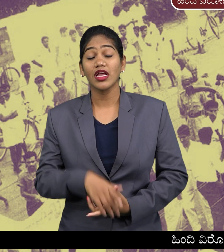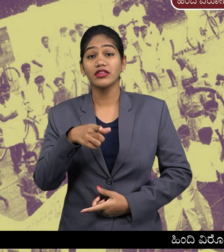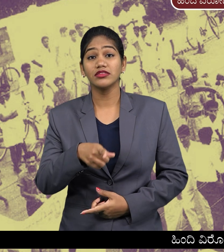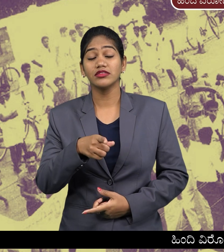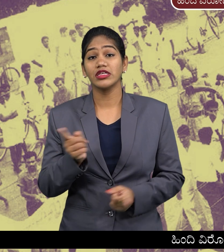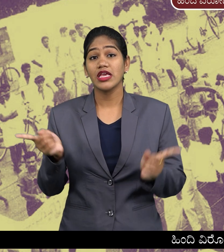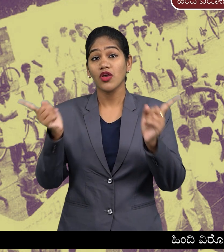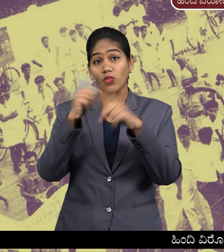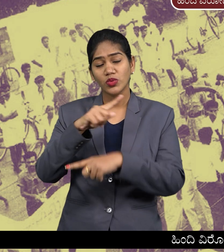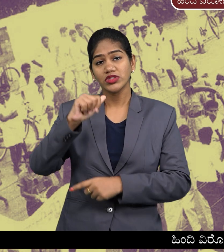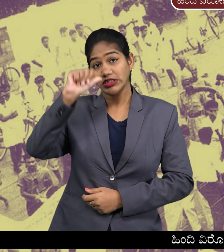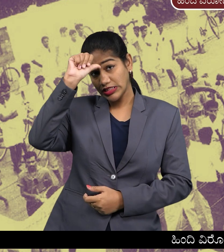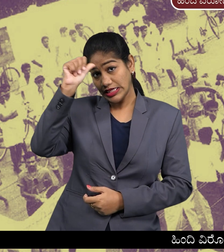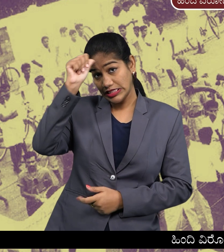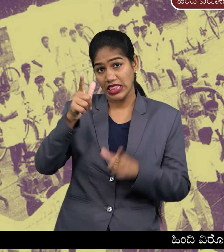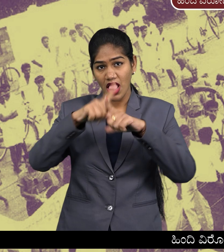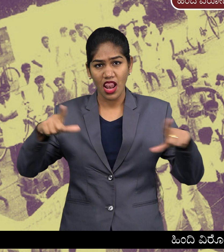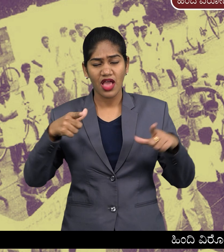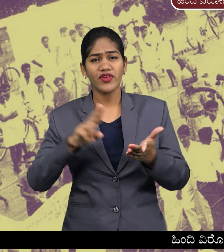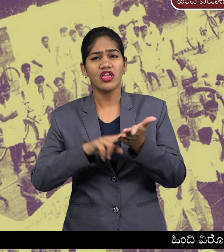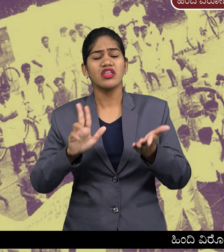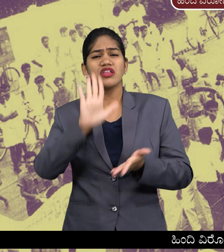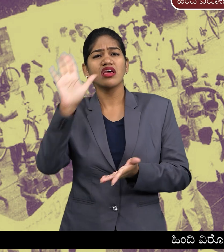ಹಿಂದಿ ವಿರೋಧಿ ಆಂದೋಲನಗಳು.